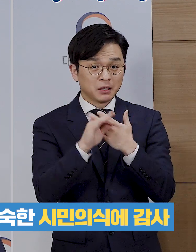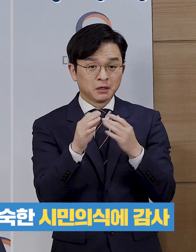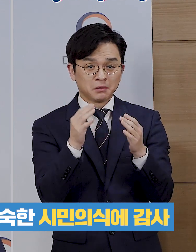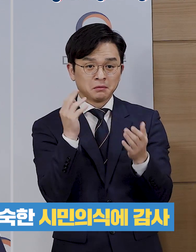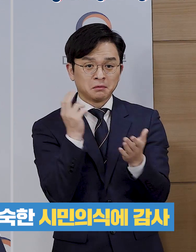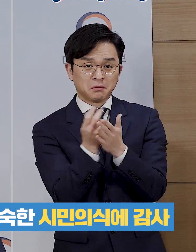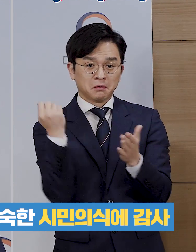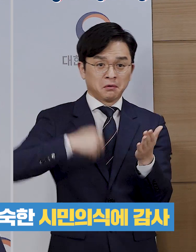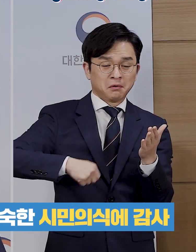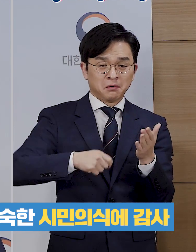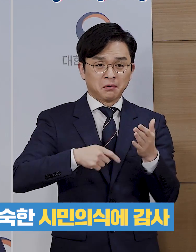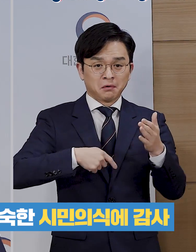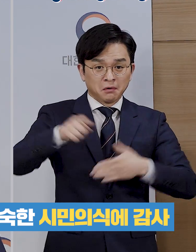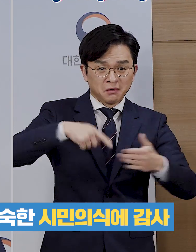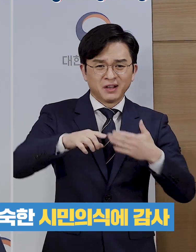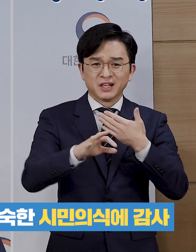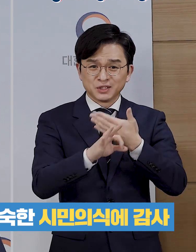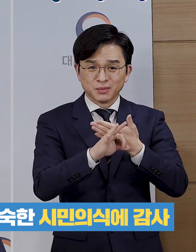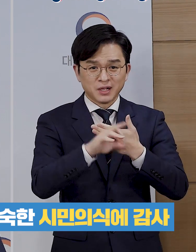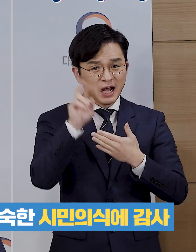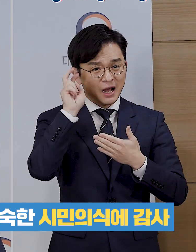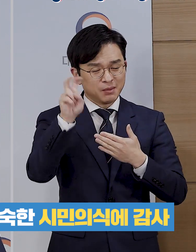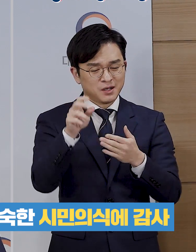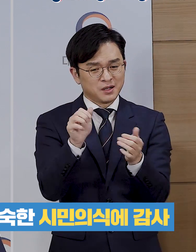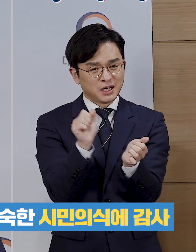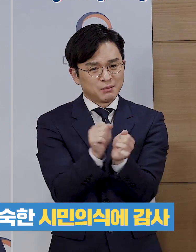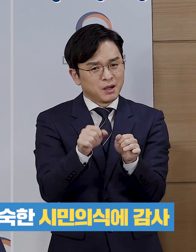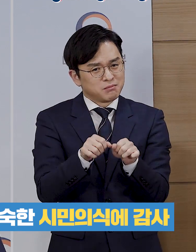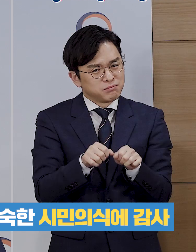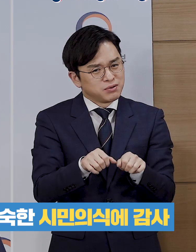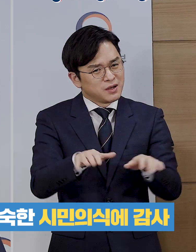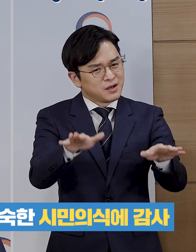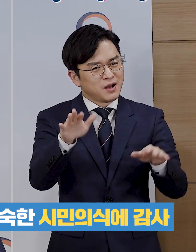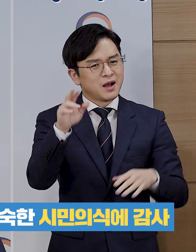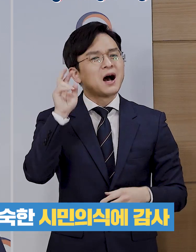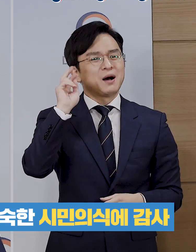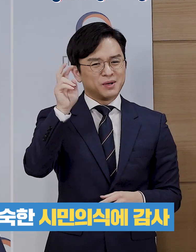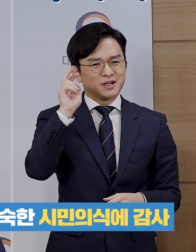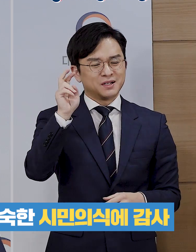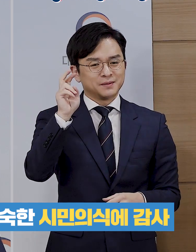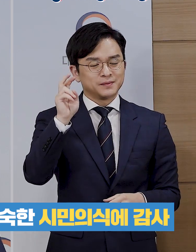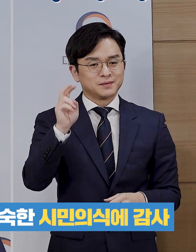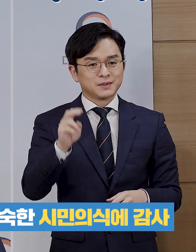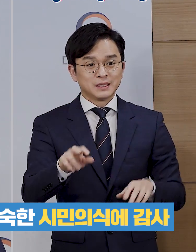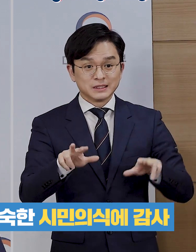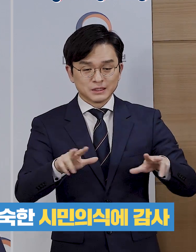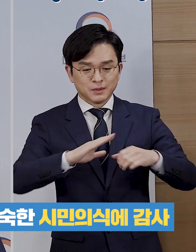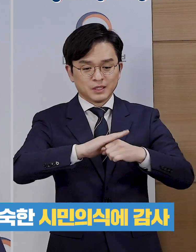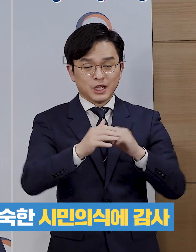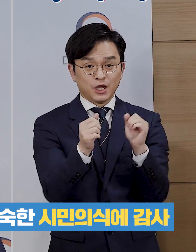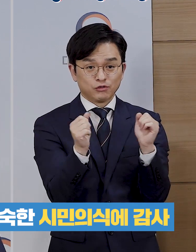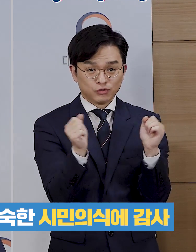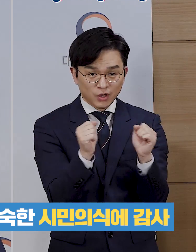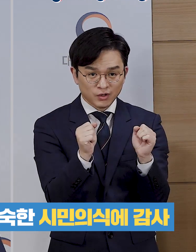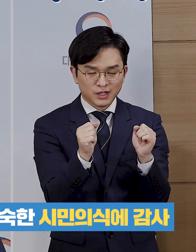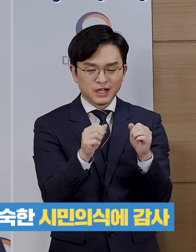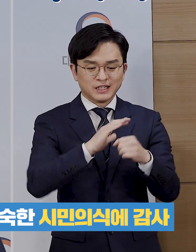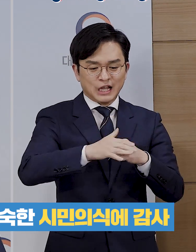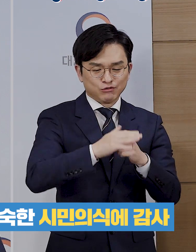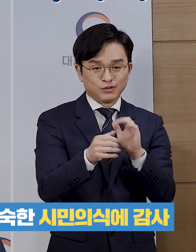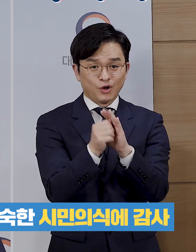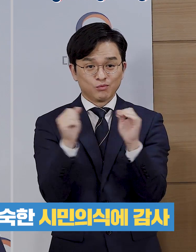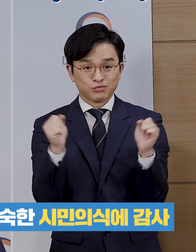우리는 코로나19가 전국으로 급격하게 확산되는 고통을 겪게 되었을지도 모릅니다.